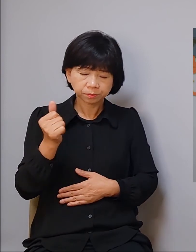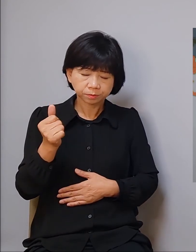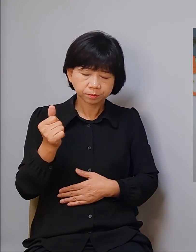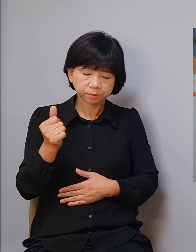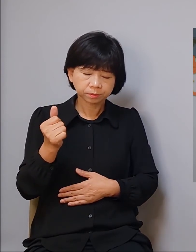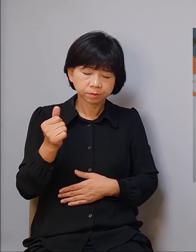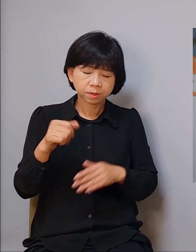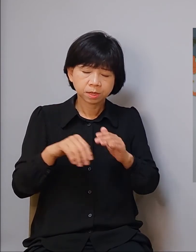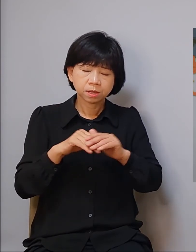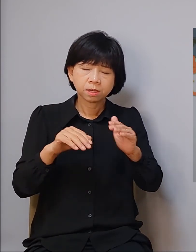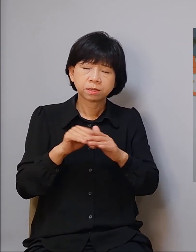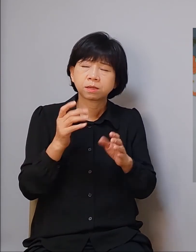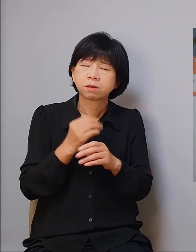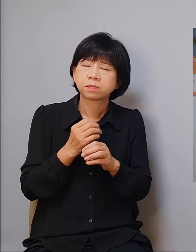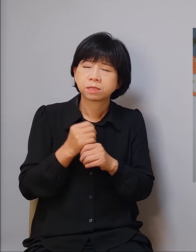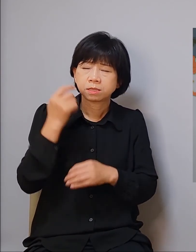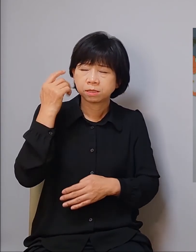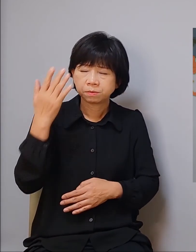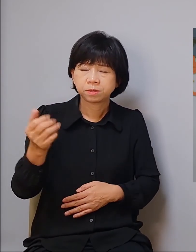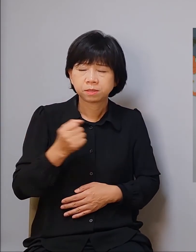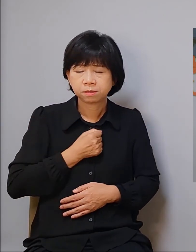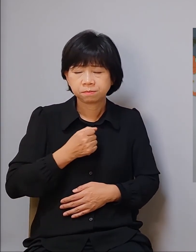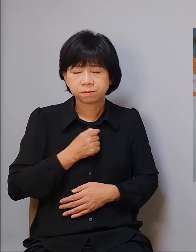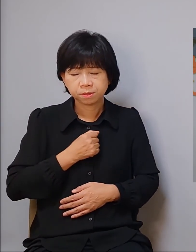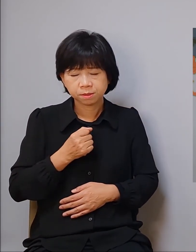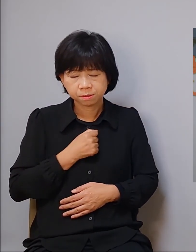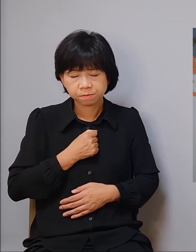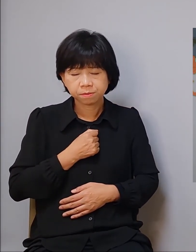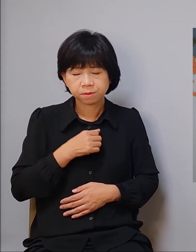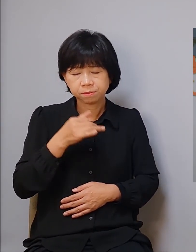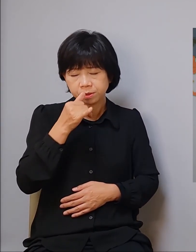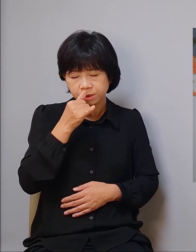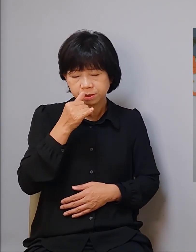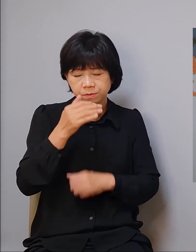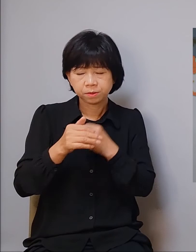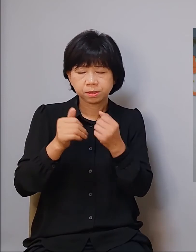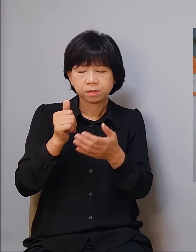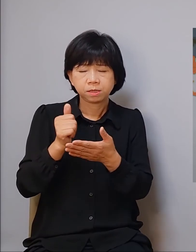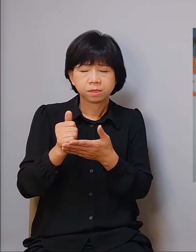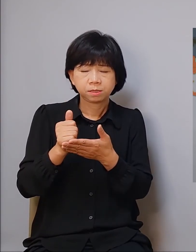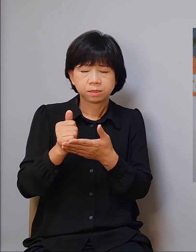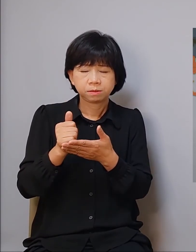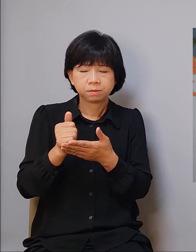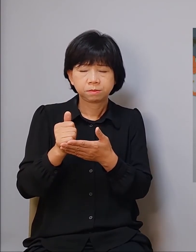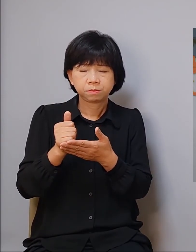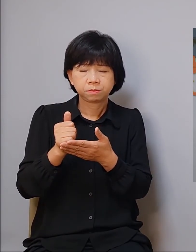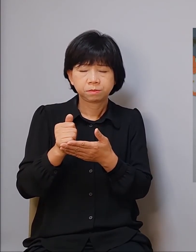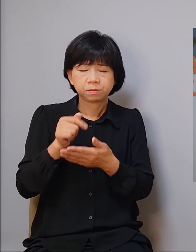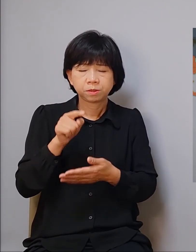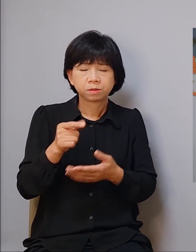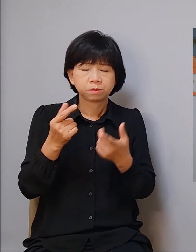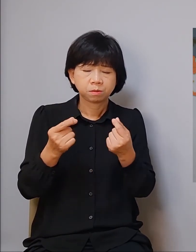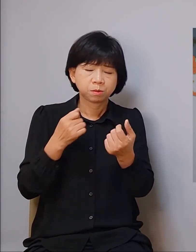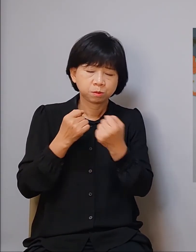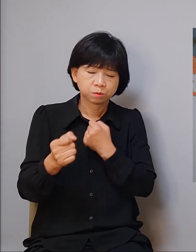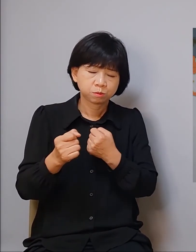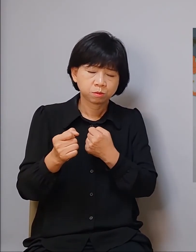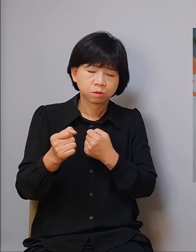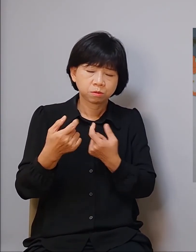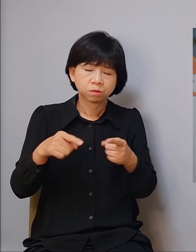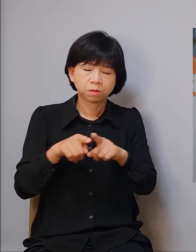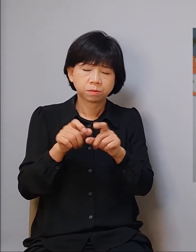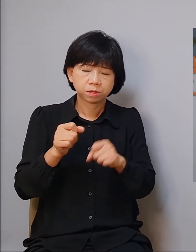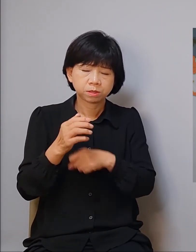언제 해결하시겠습니까? 답답한 심정이 있는 성도들 있는데 그럼에도 불구하고 임마누엘 하나님이